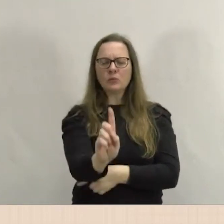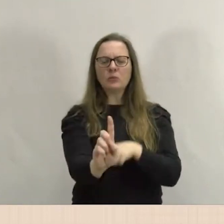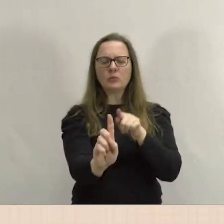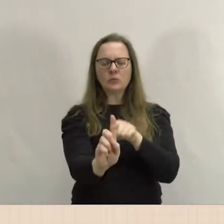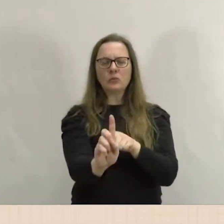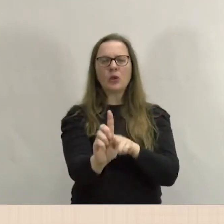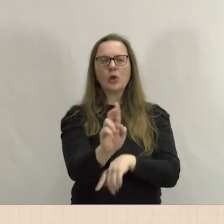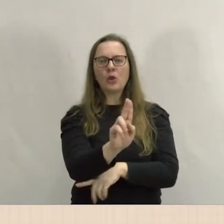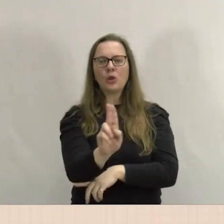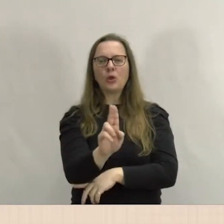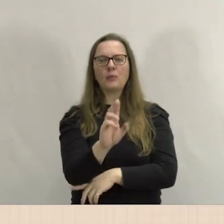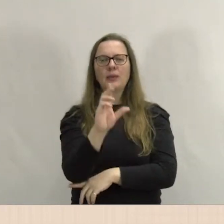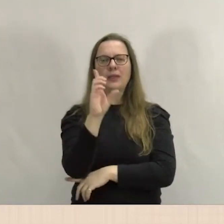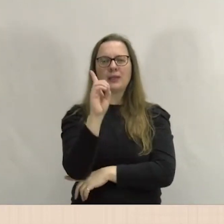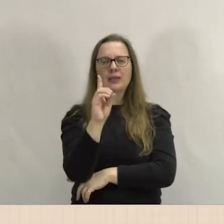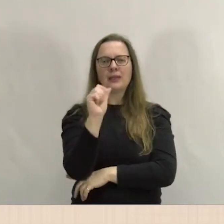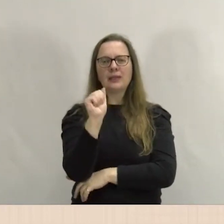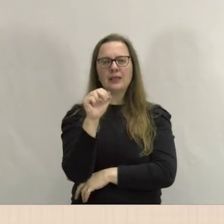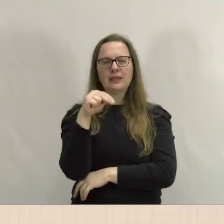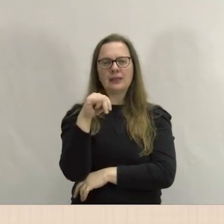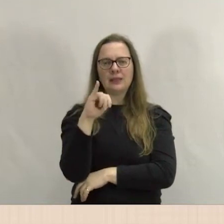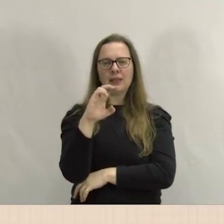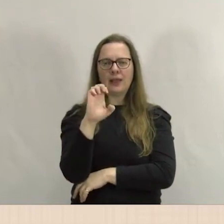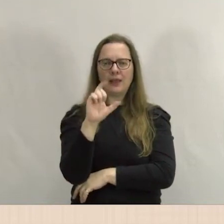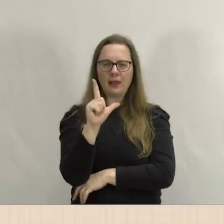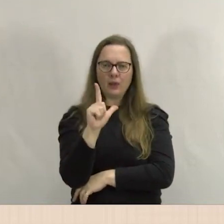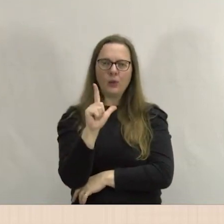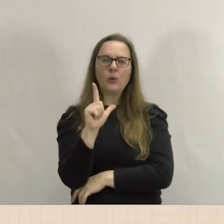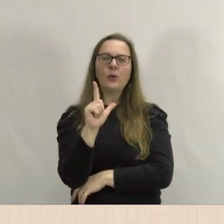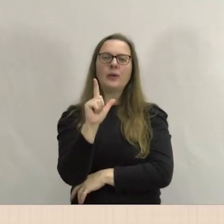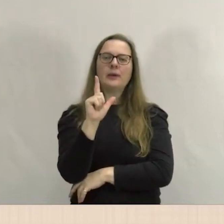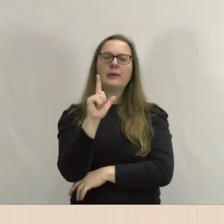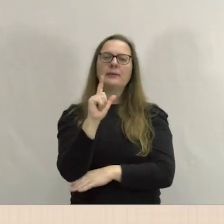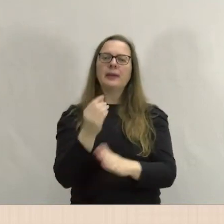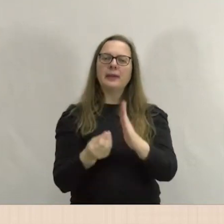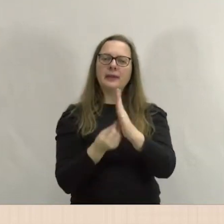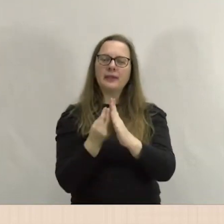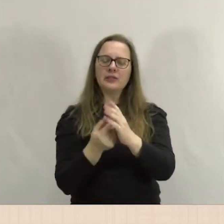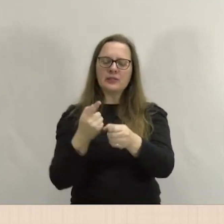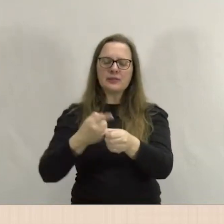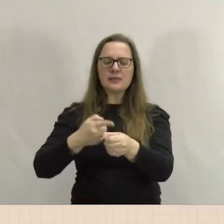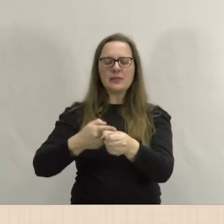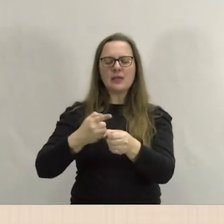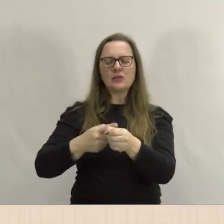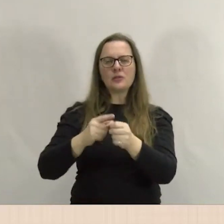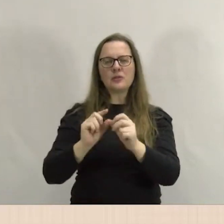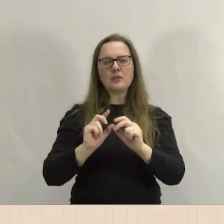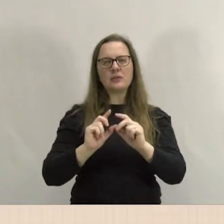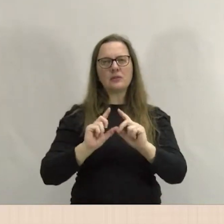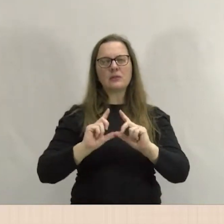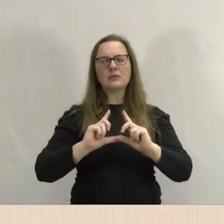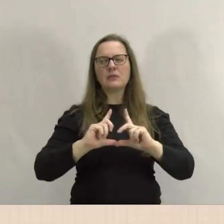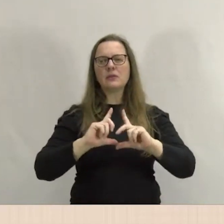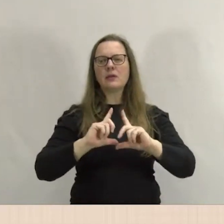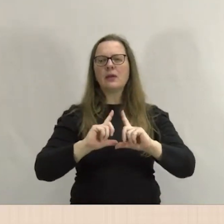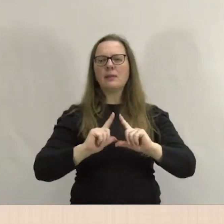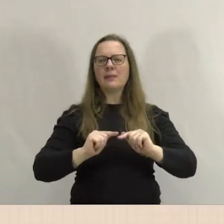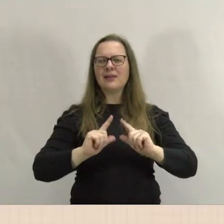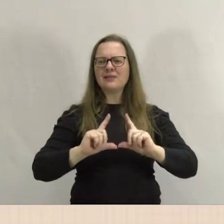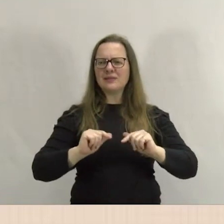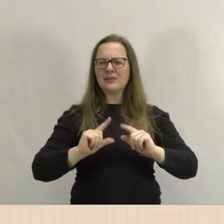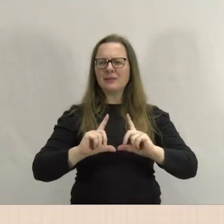livro, mas eu não consigo soltar se você não terminar Sardes, Filadélfia e Laodiceia.